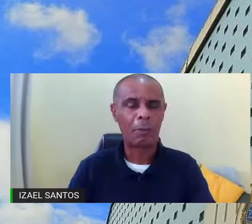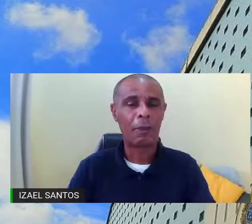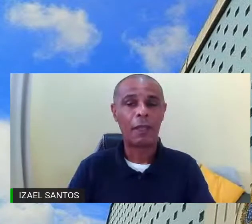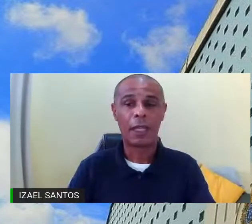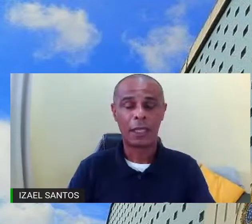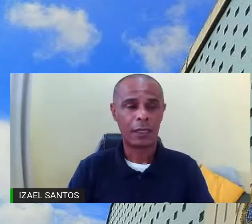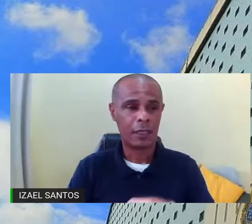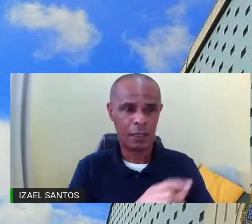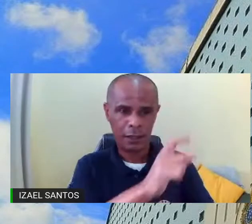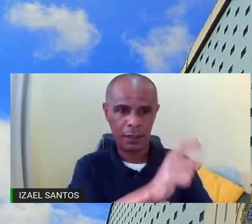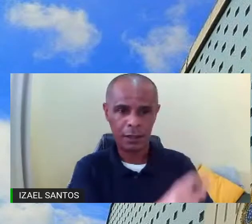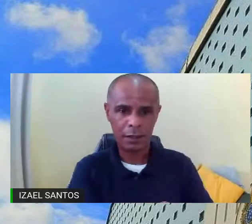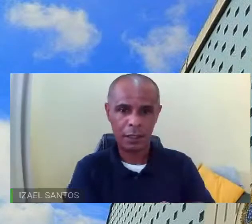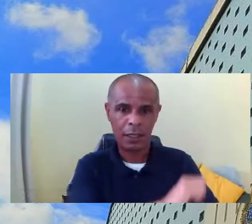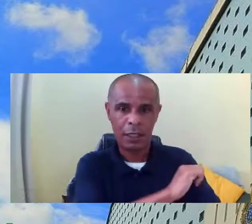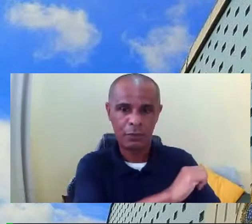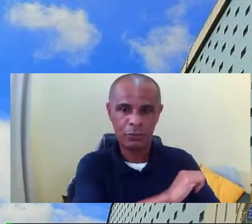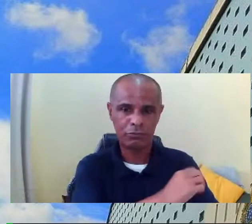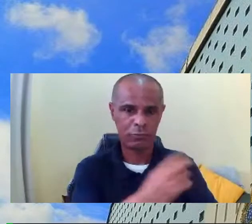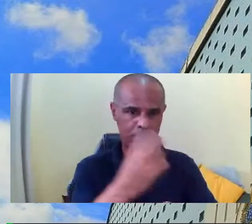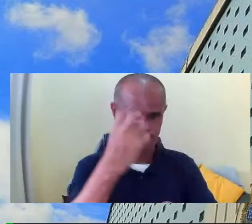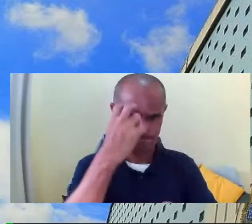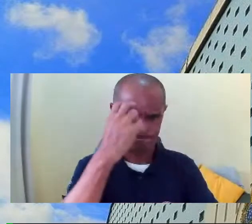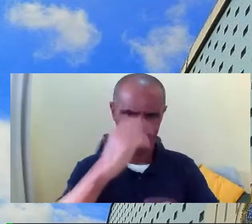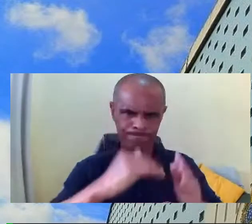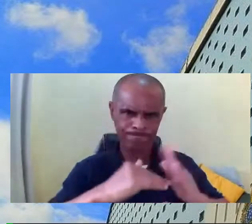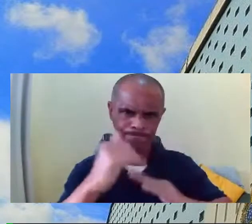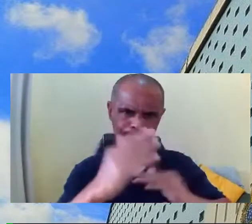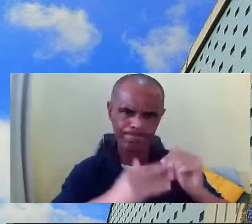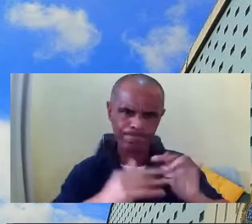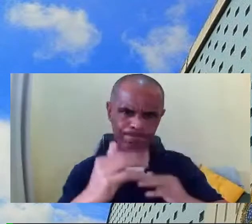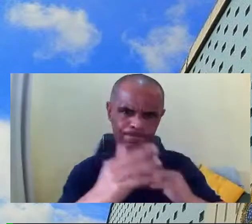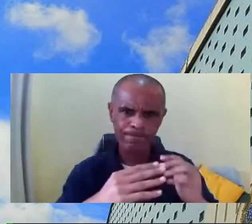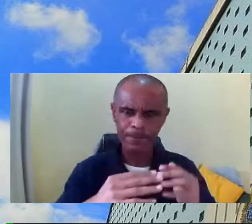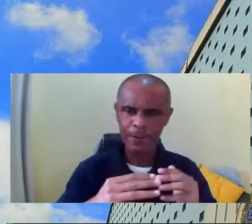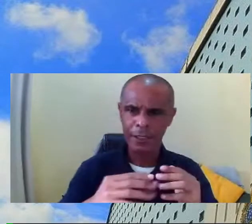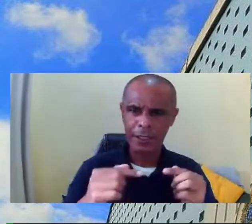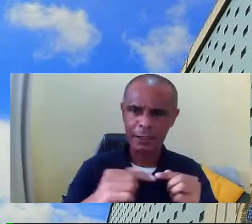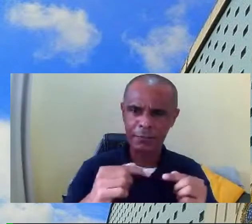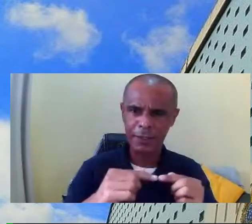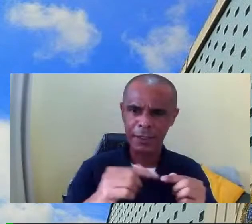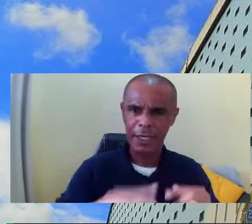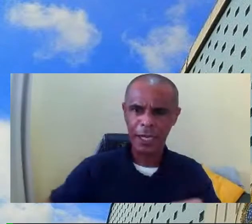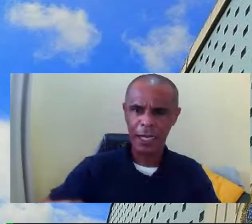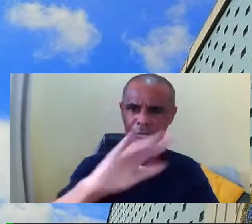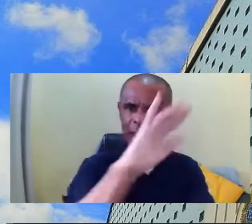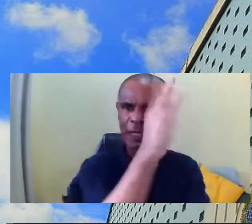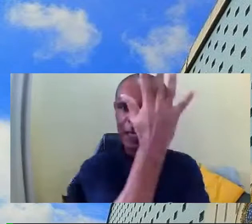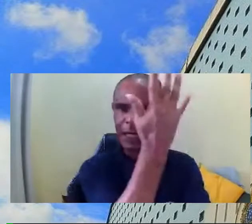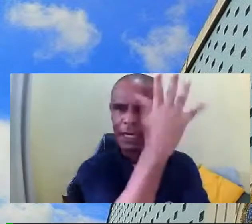têm consciência dessas demandas? Eles vão escolher os cursos de acordo com essas demandas?